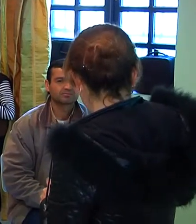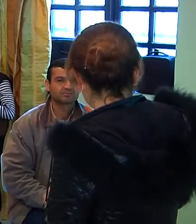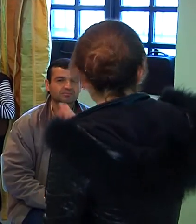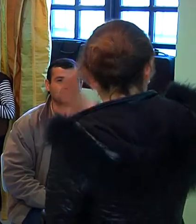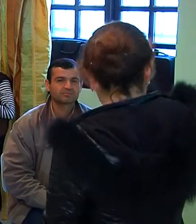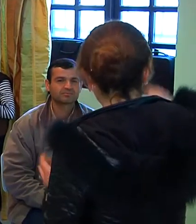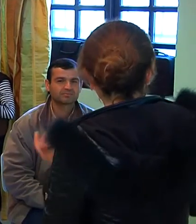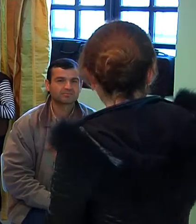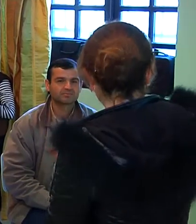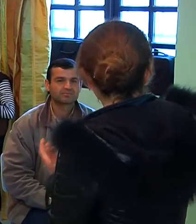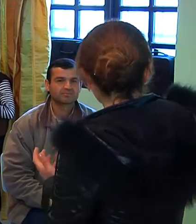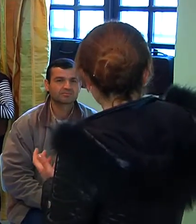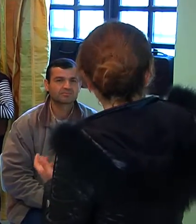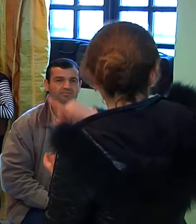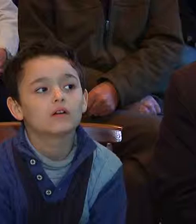სამინისტროს.